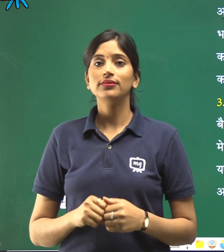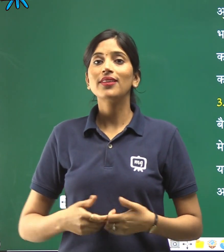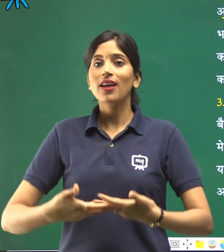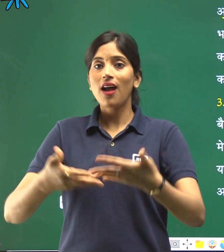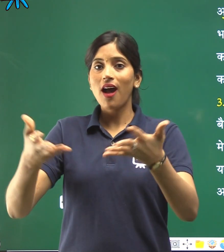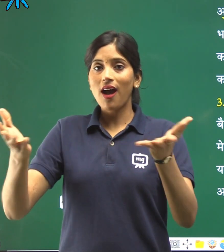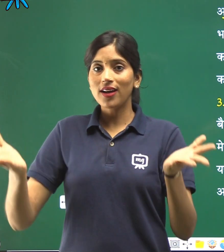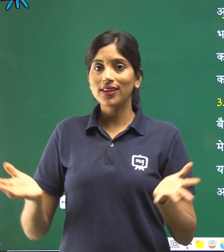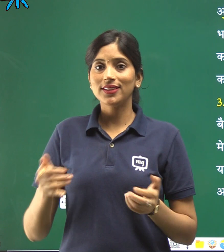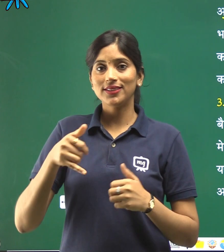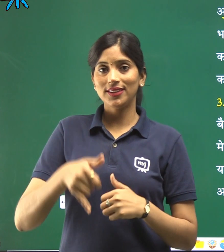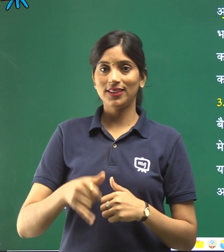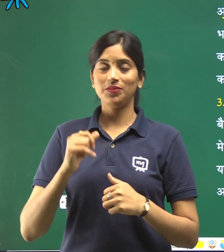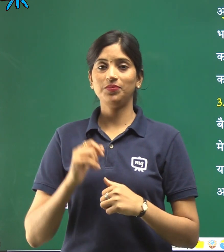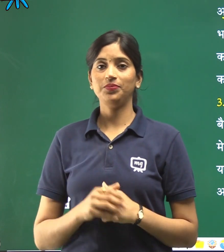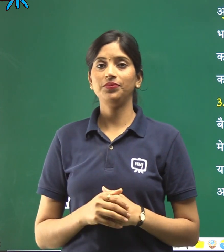आंगन है।